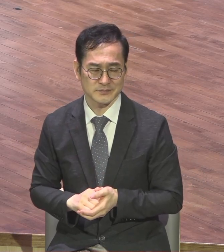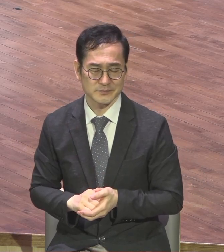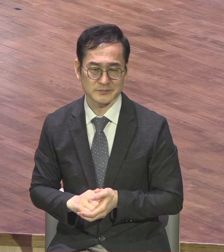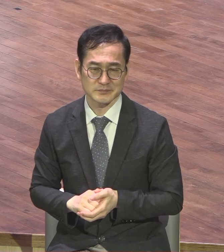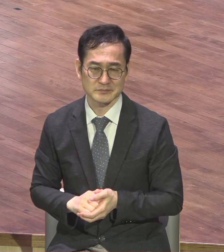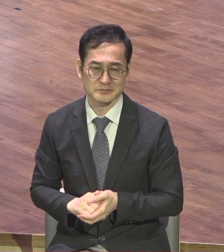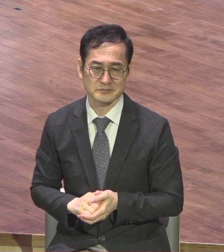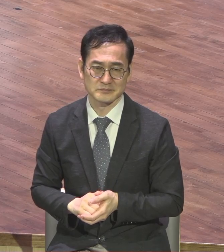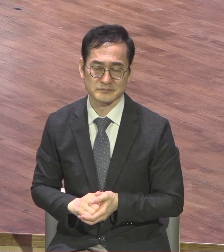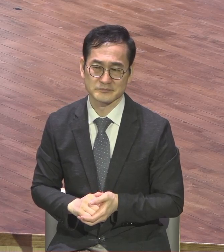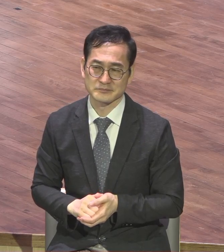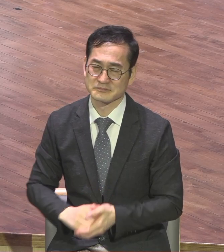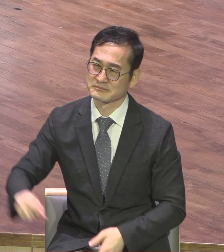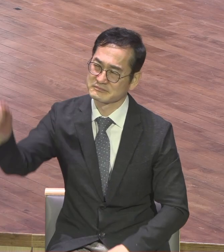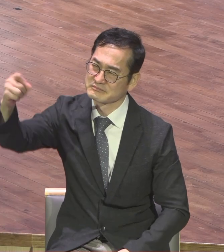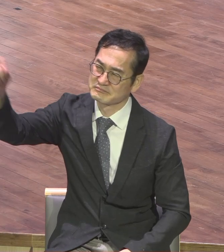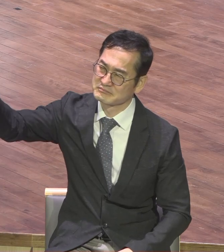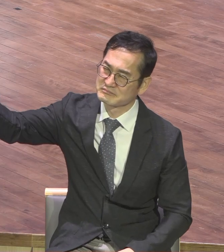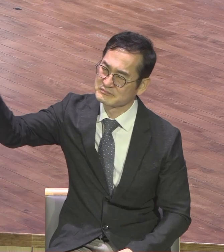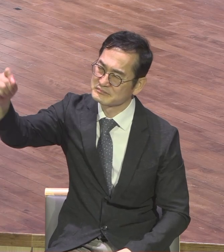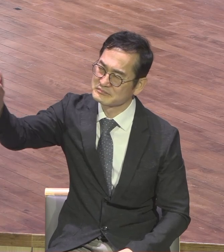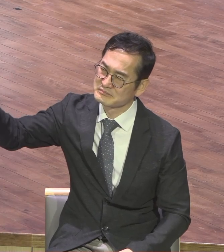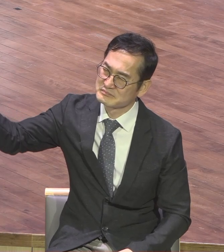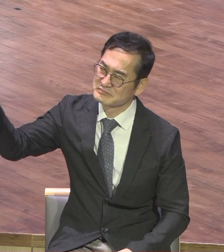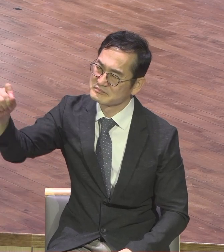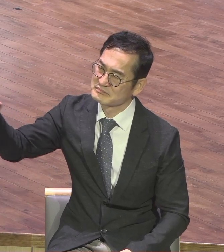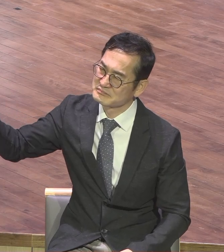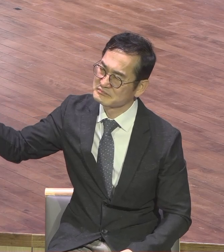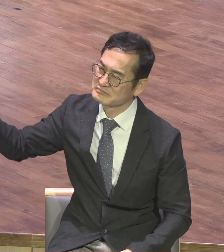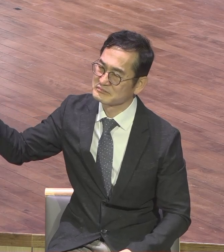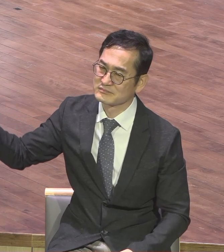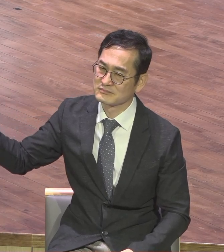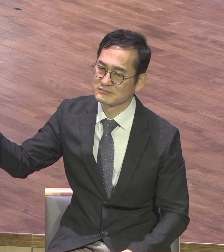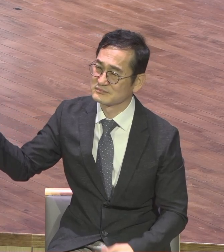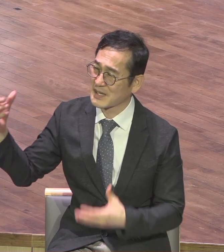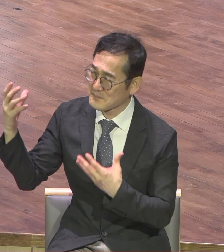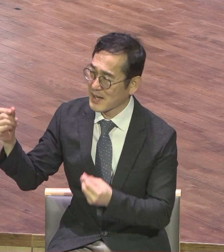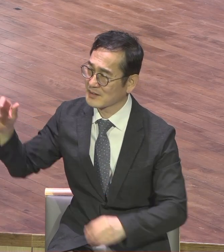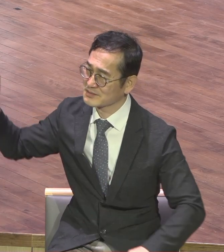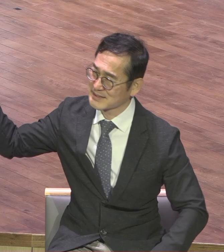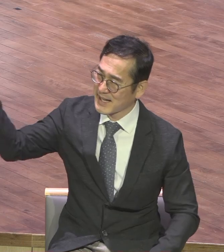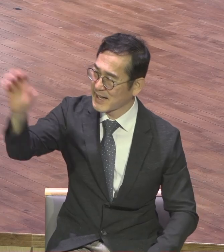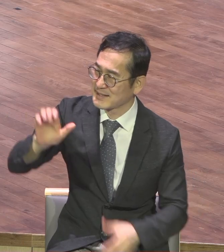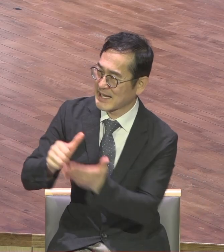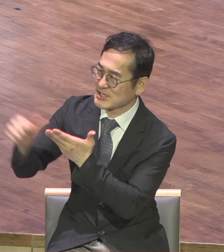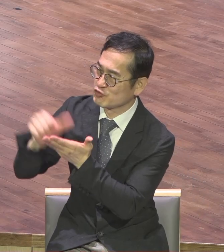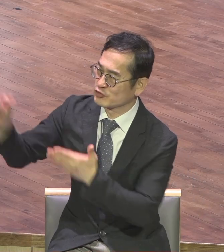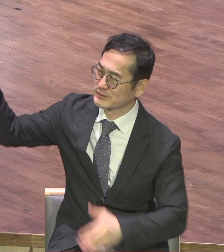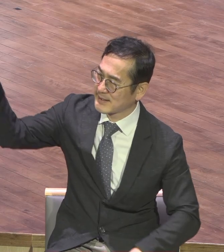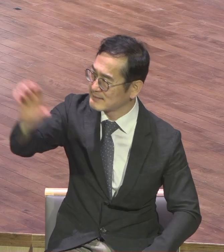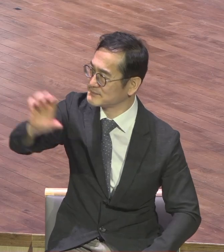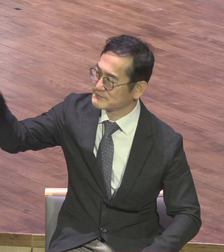칠판을 사명자 가이드 16강을 다 끝내더니 싹 딱 다 지어버리고